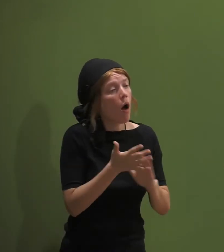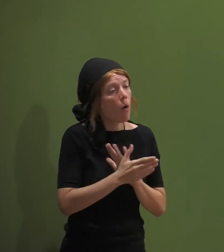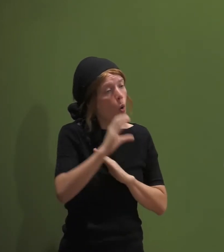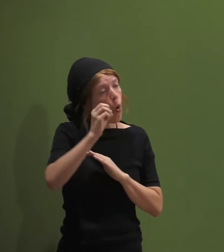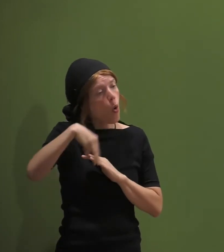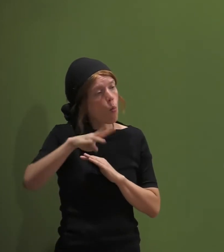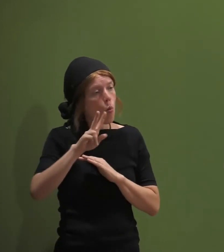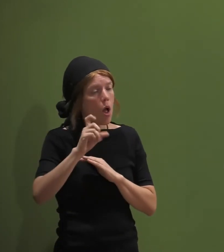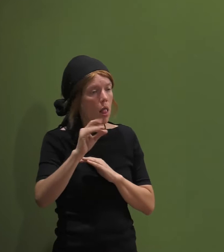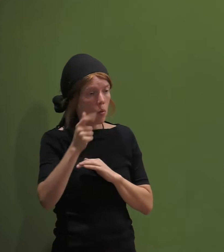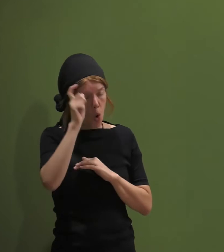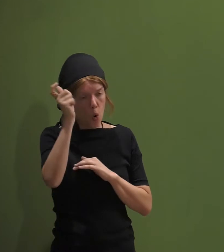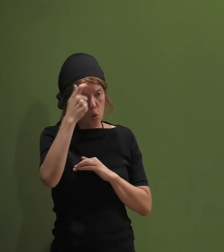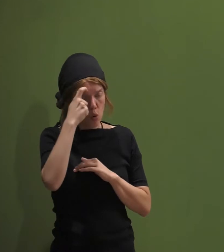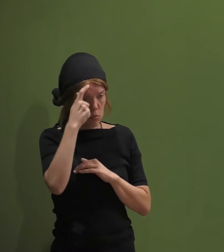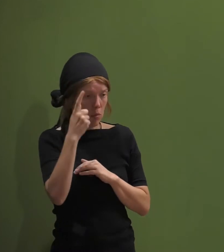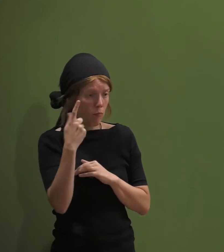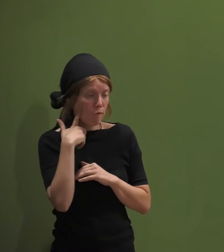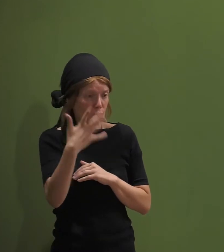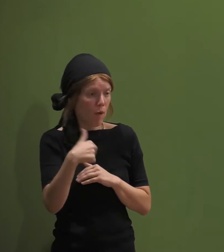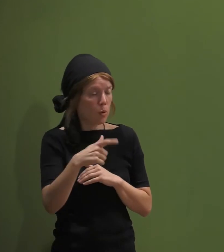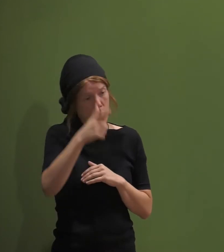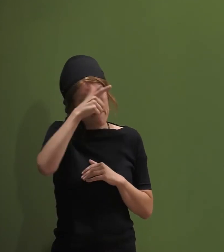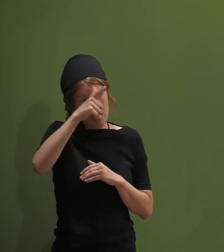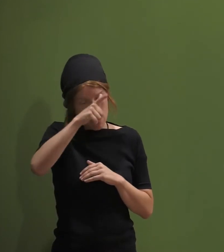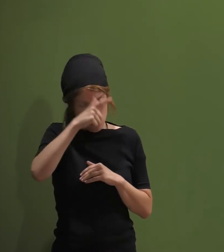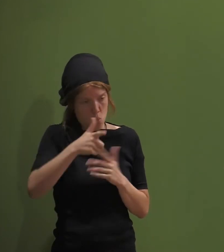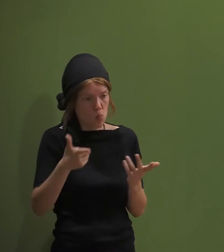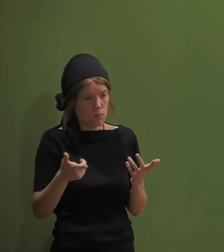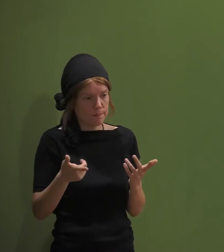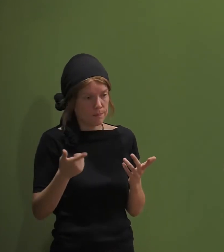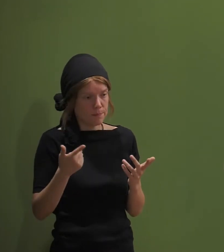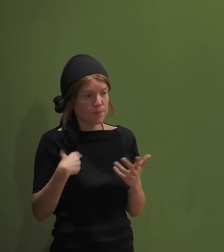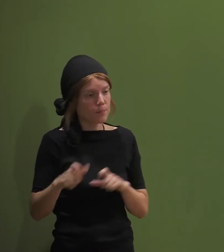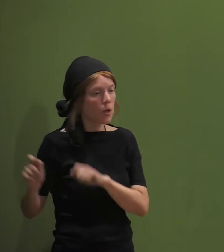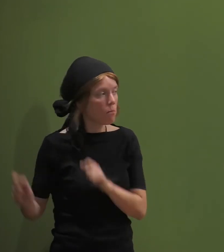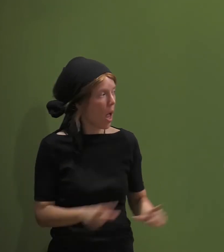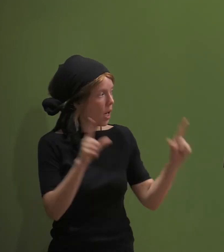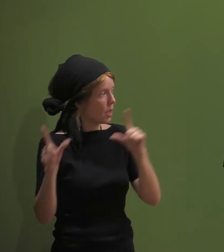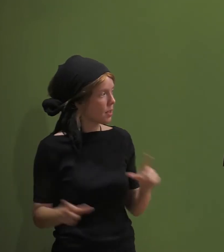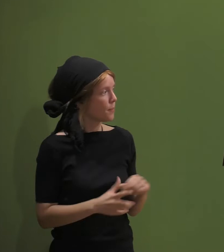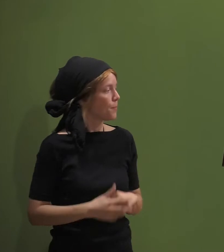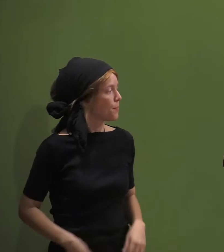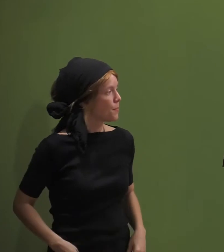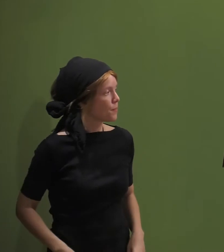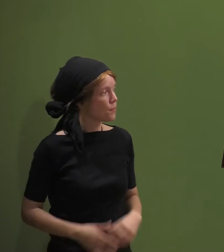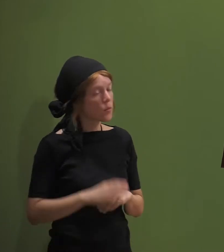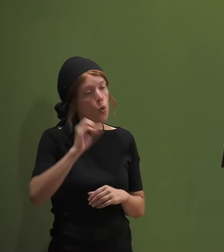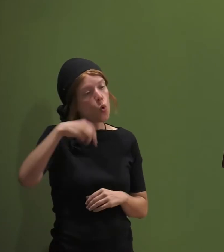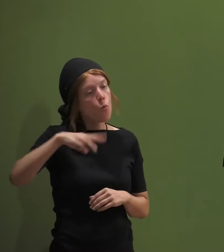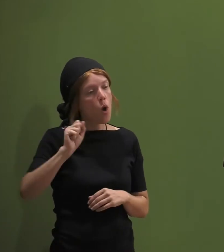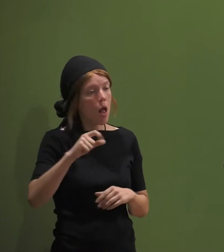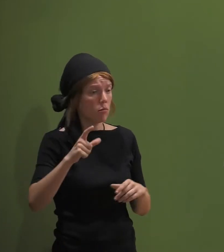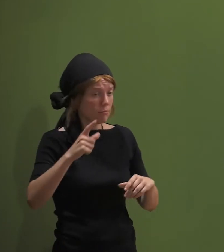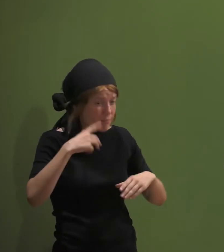comuelgo, un concepto muy popular entre los viticultores de Almendralejo y que ilustro con estas imágenes. El comuelgo es esa